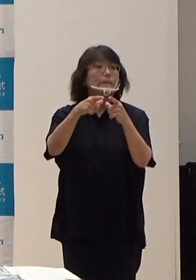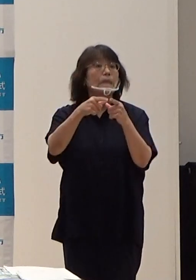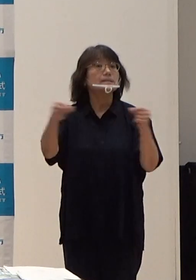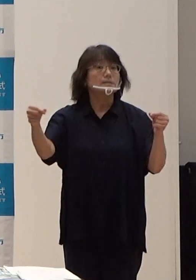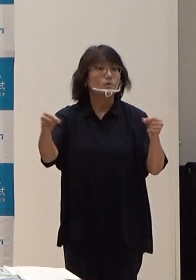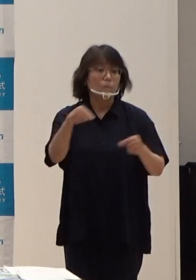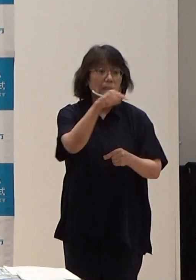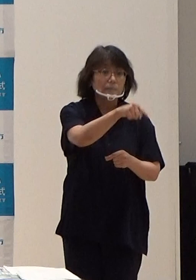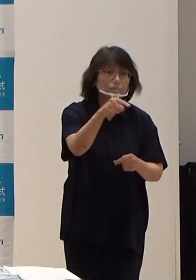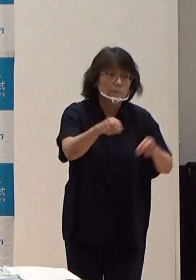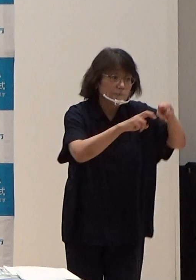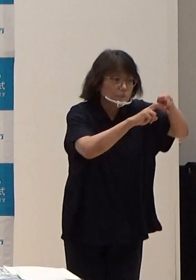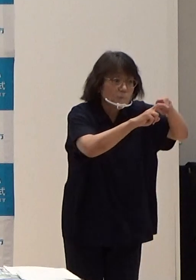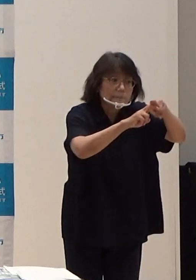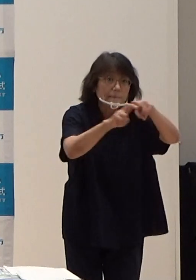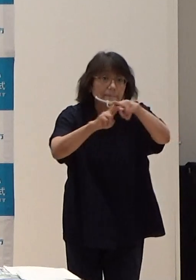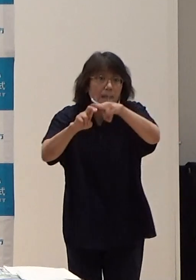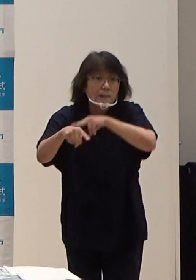別の